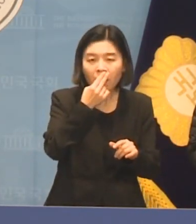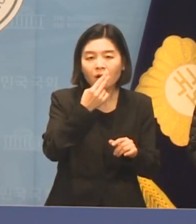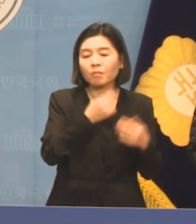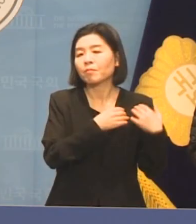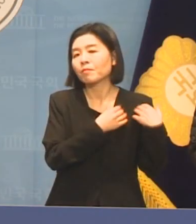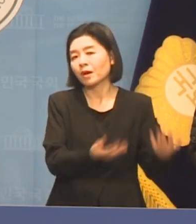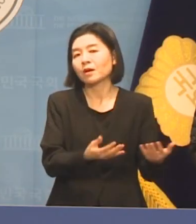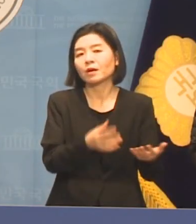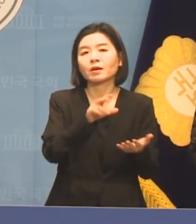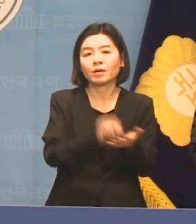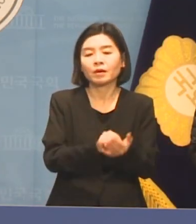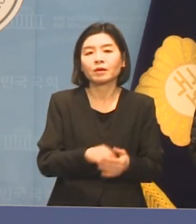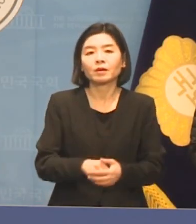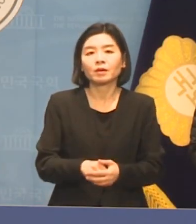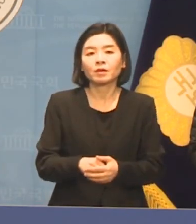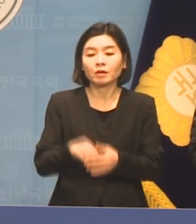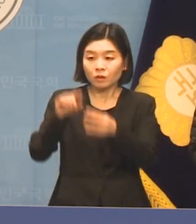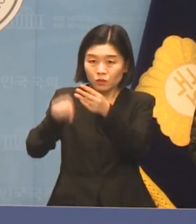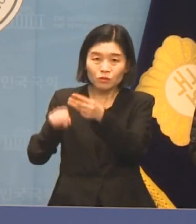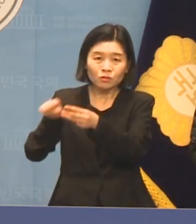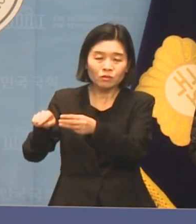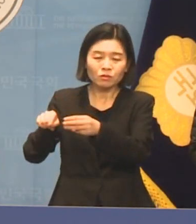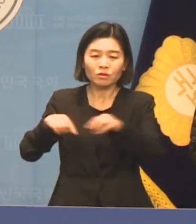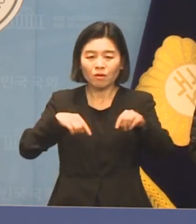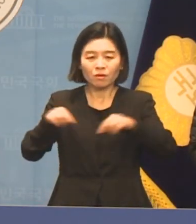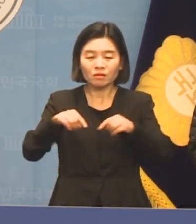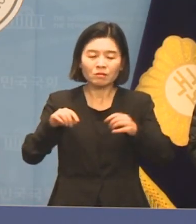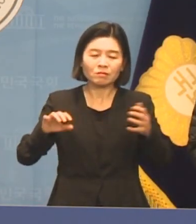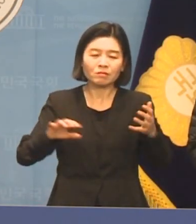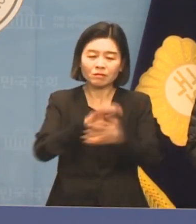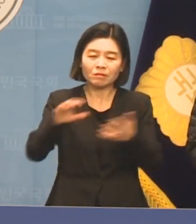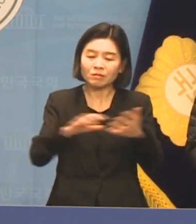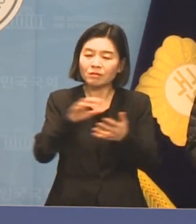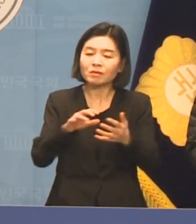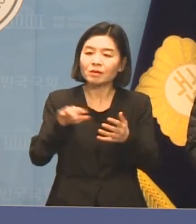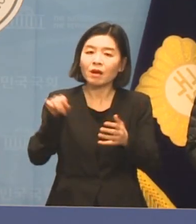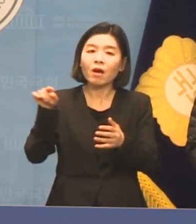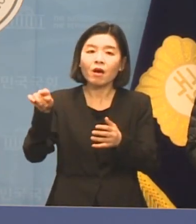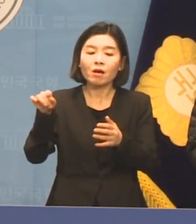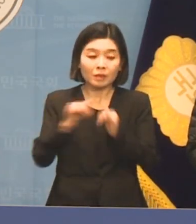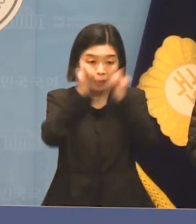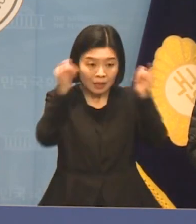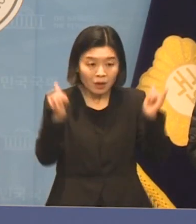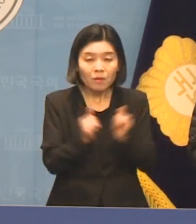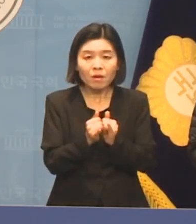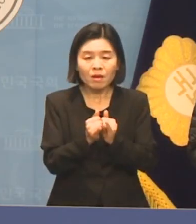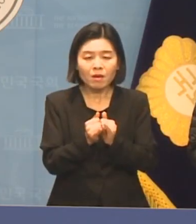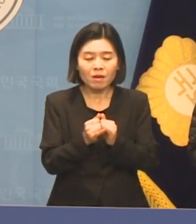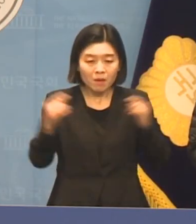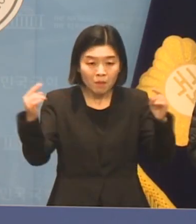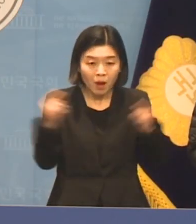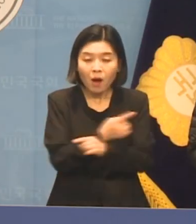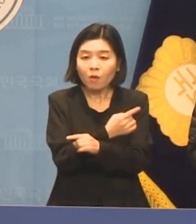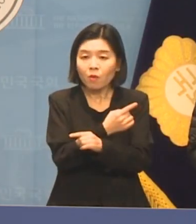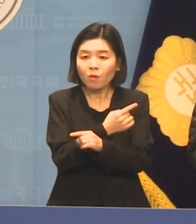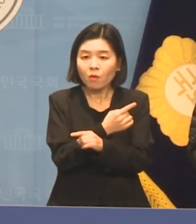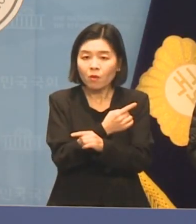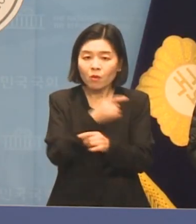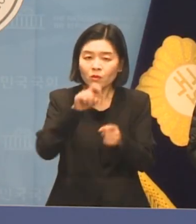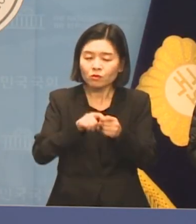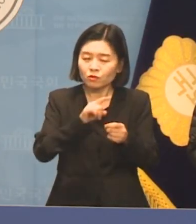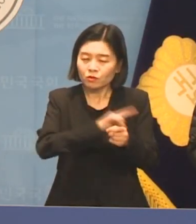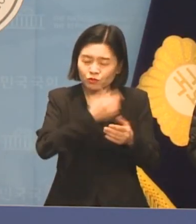윤석열이 망쳐놓은 우리 사회를 근본적으로 변화시키는데 가장 중요한 것이 무엇이냐고